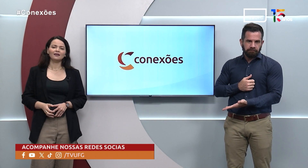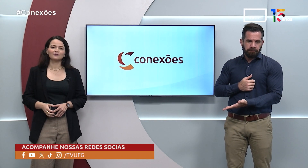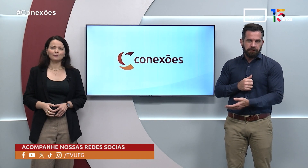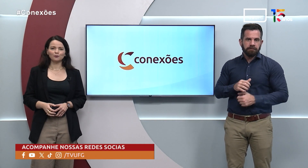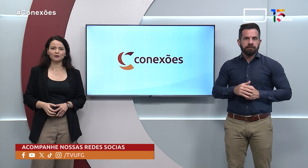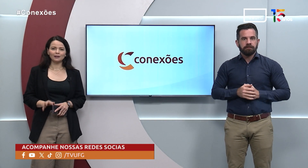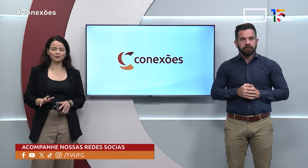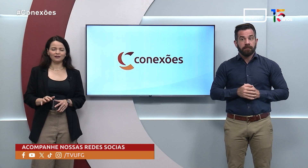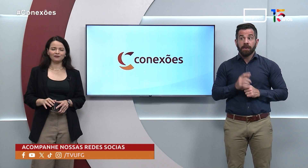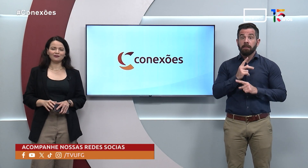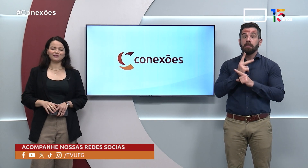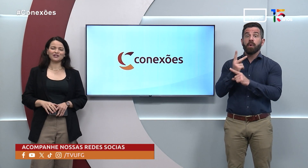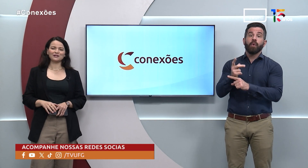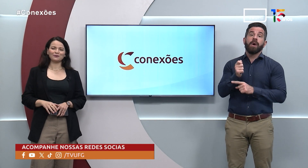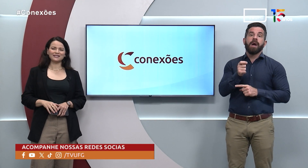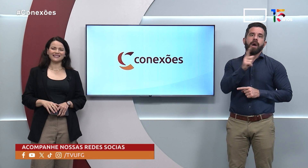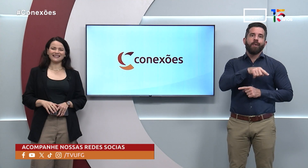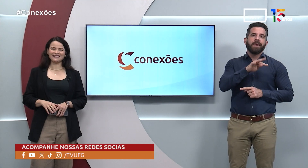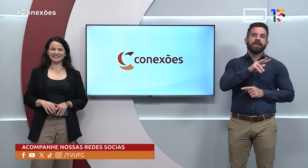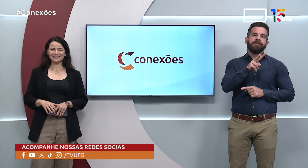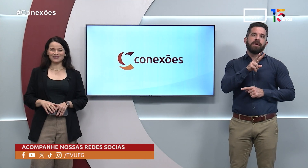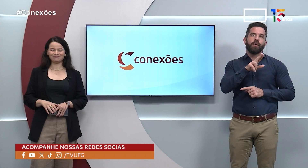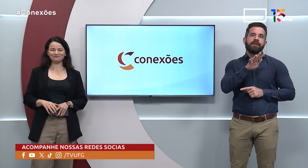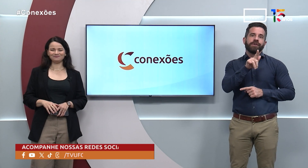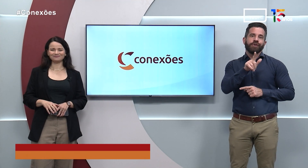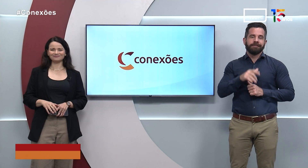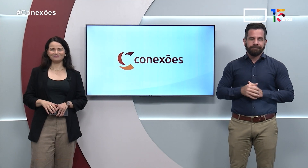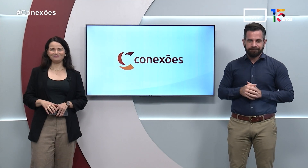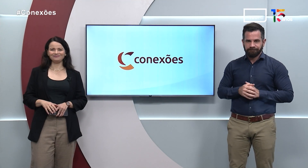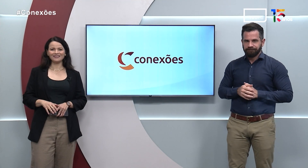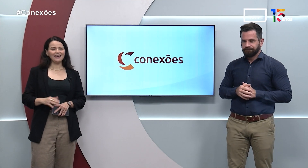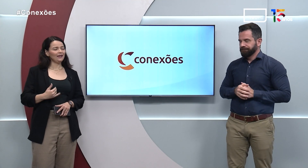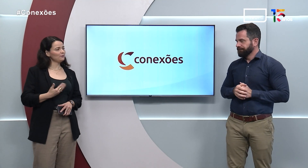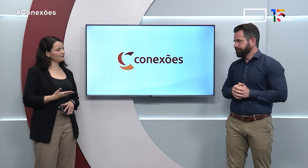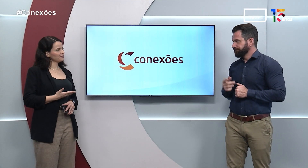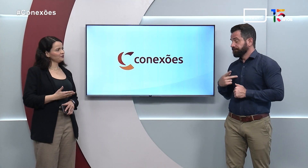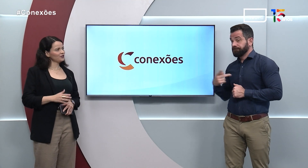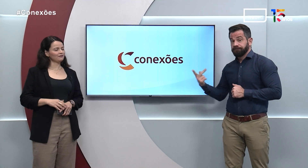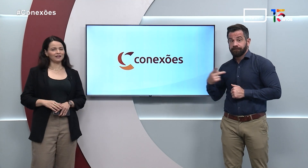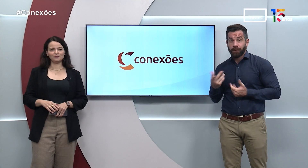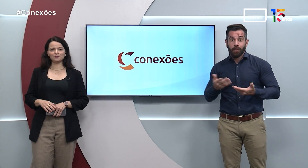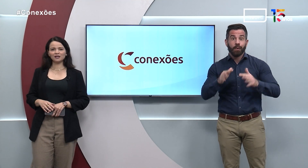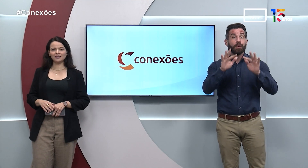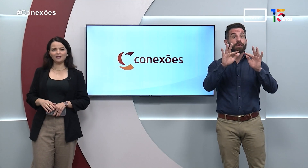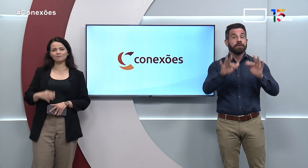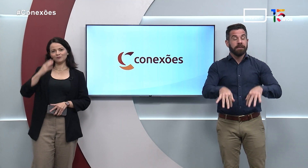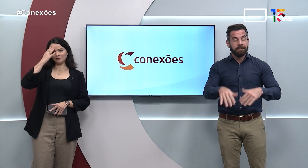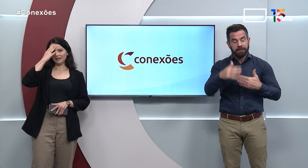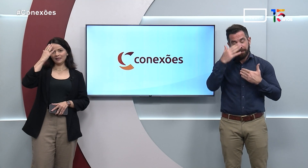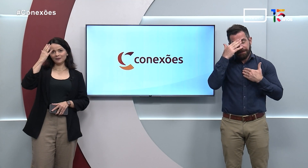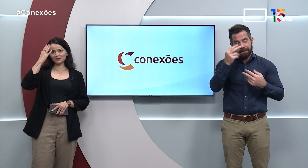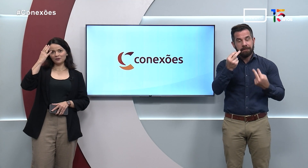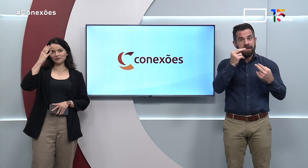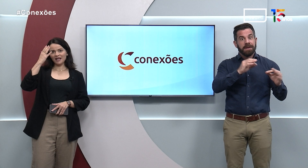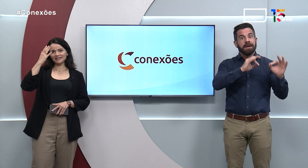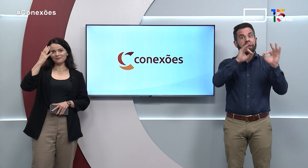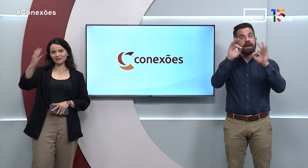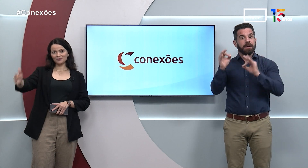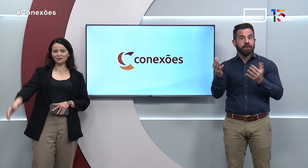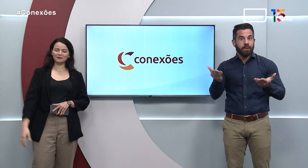X. Você procura lá por TV UFG e já pode seguir a gente. Eu e o professor Diego ficamos por aqui. Muito obrigada pela